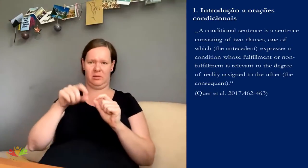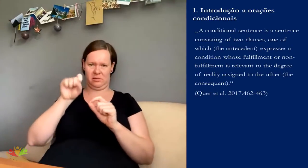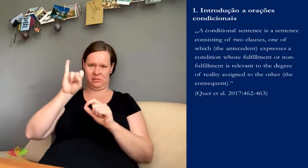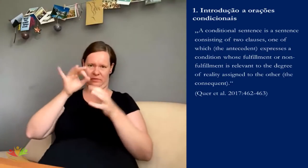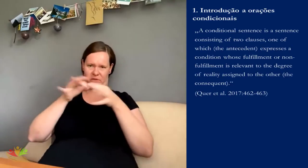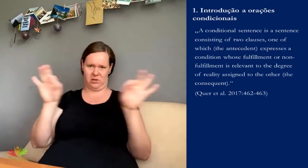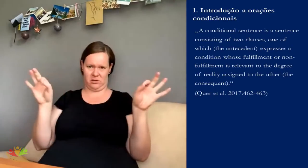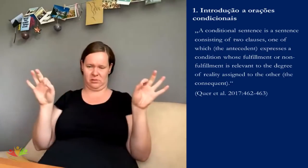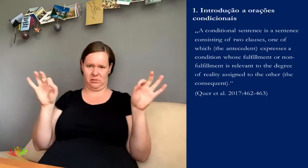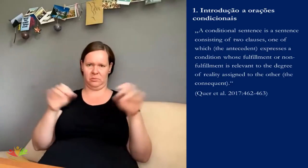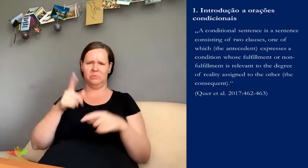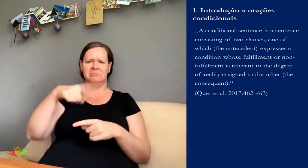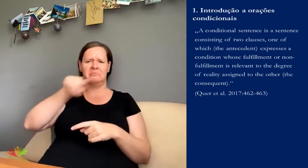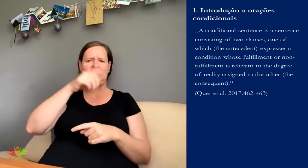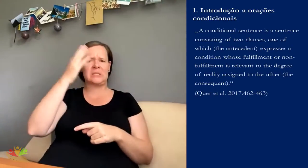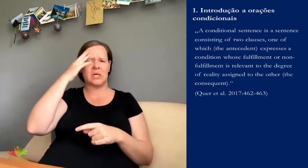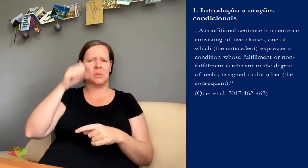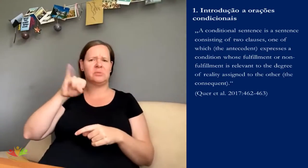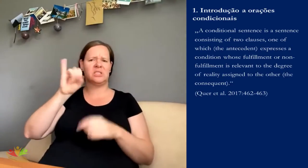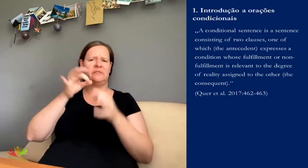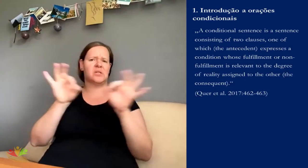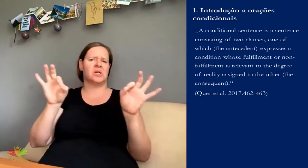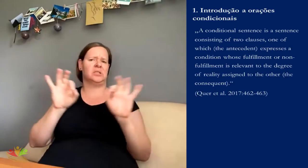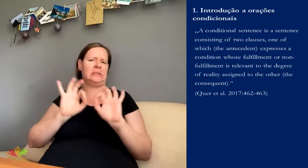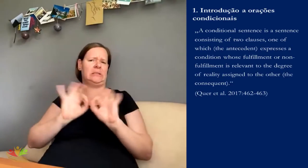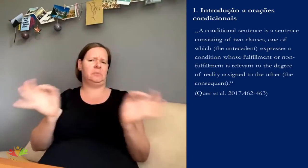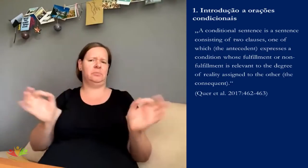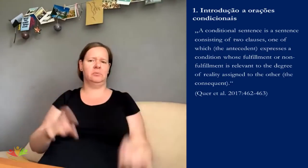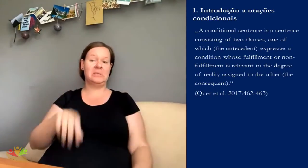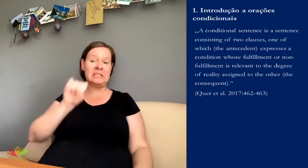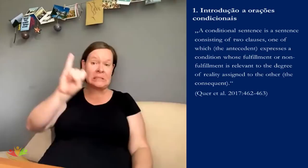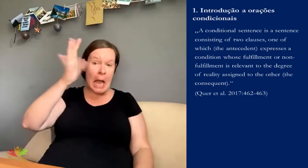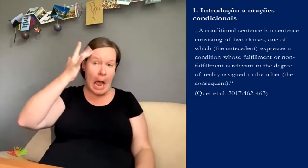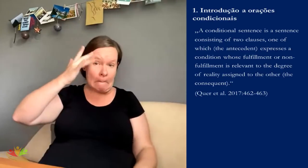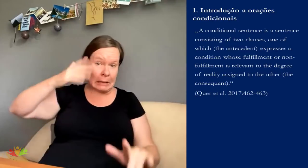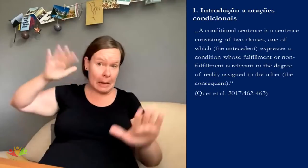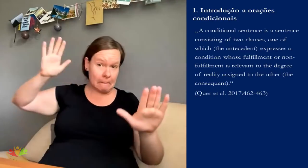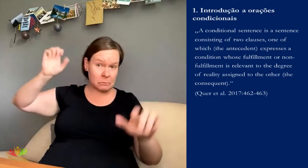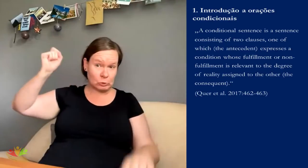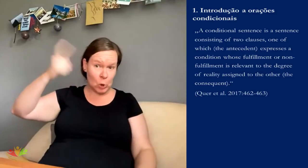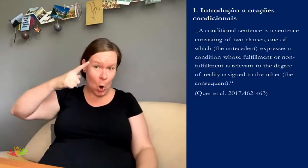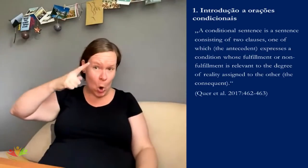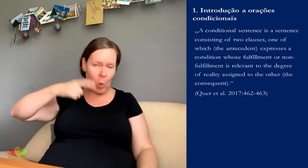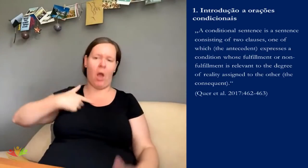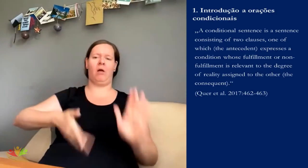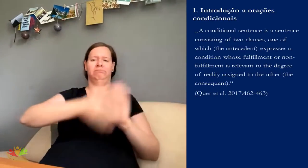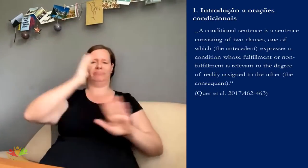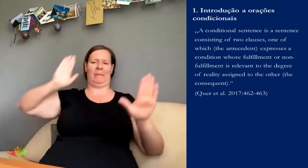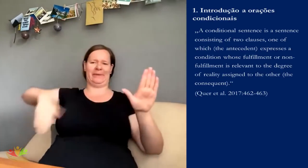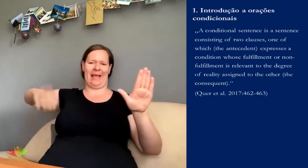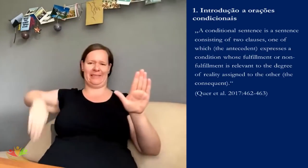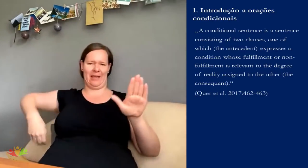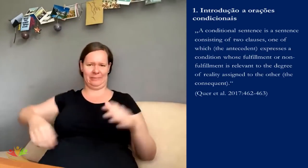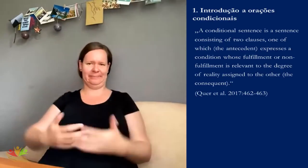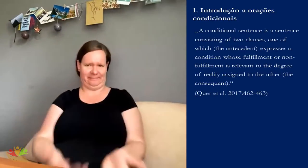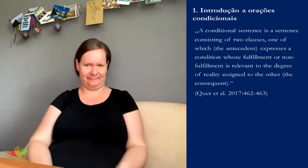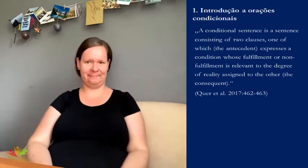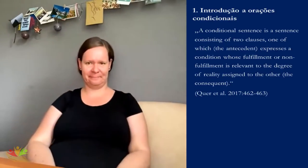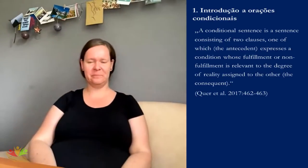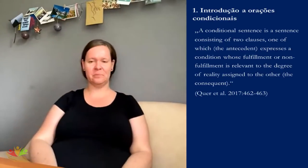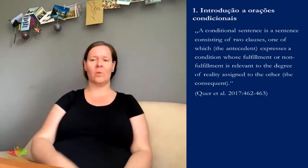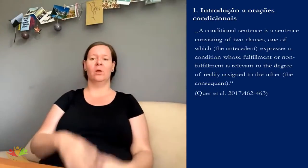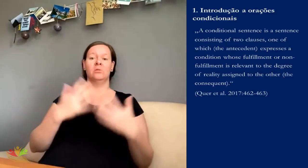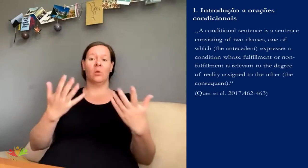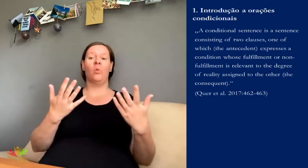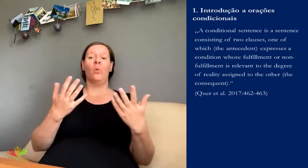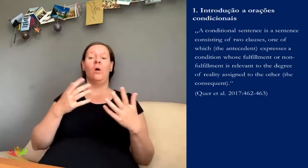Então, primeiro eu quero mostrar para vocês o que seria uma sentença condicional, né? O que é uma sentença condicional? Então, por exemplo,